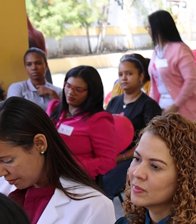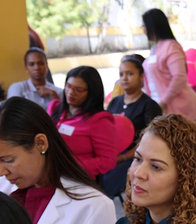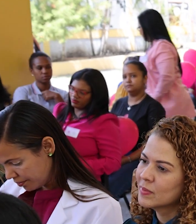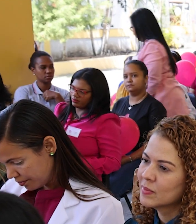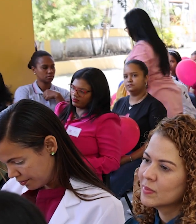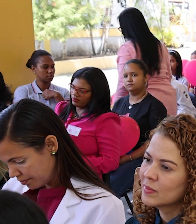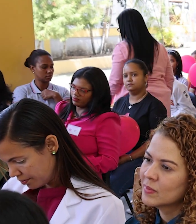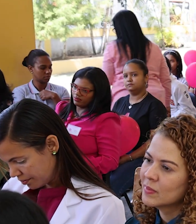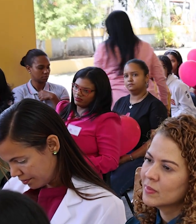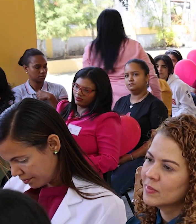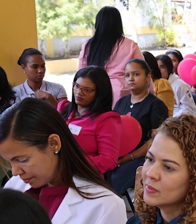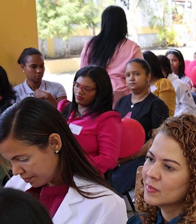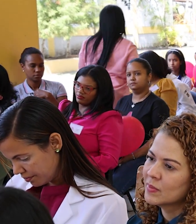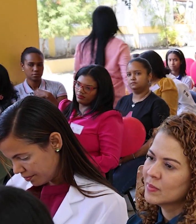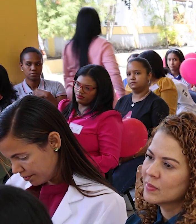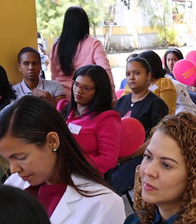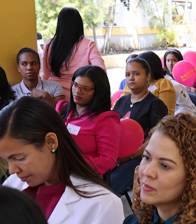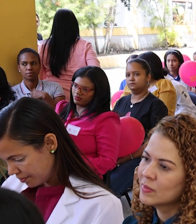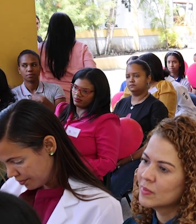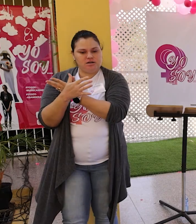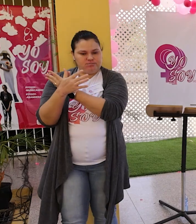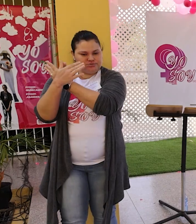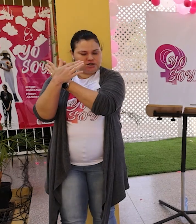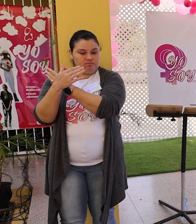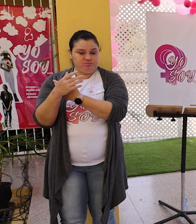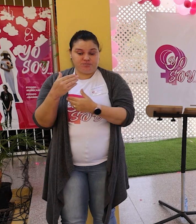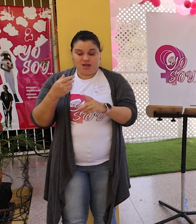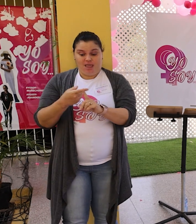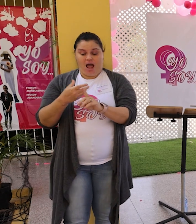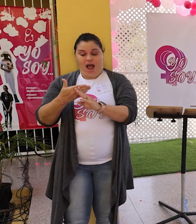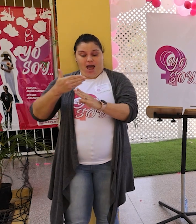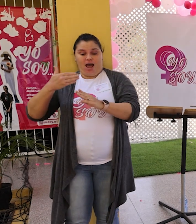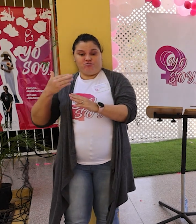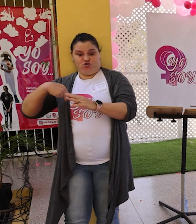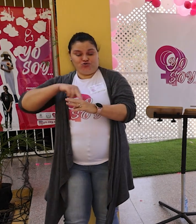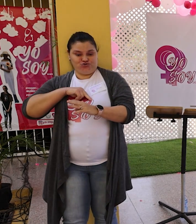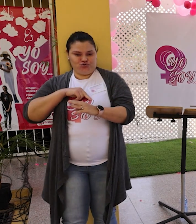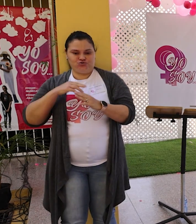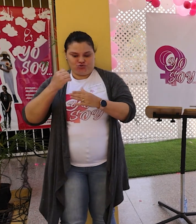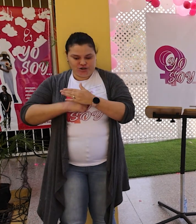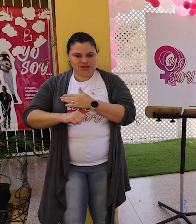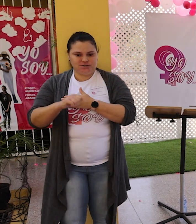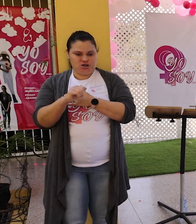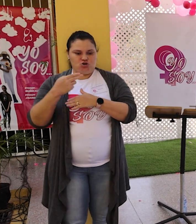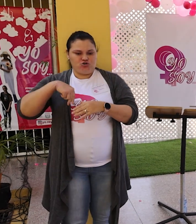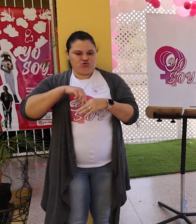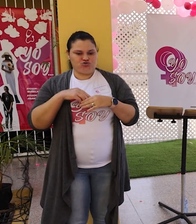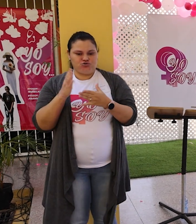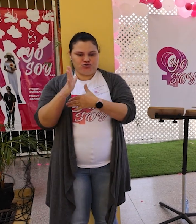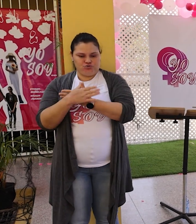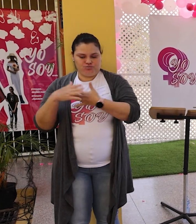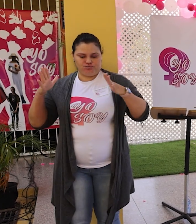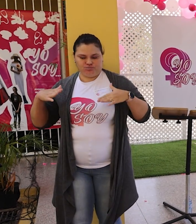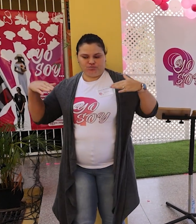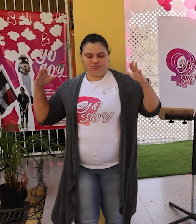señores somos mariposas desde antes de nosotros nacer Dios no colocó alas en nuestras espaldas